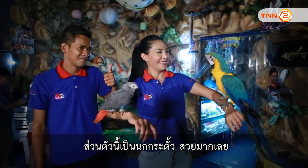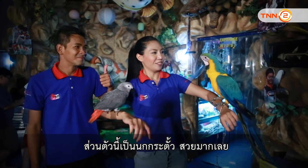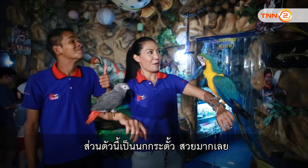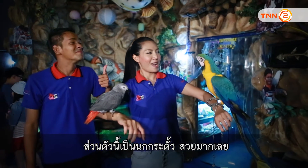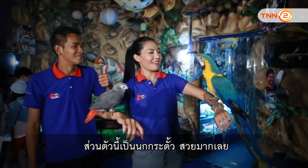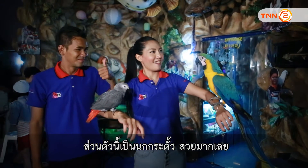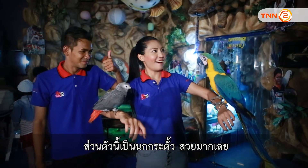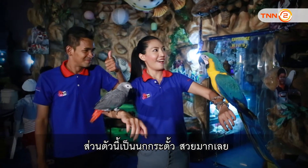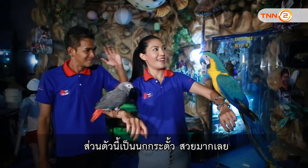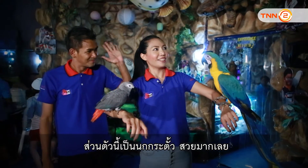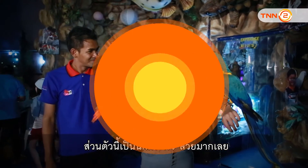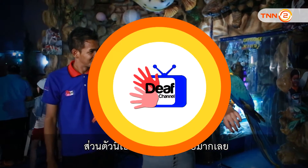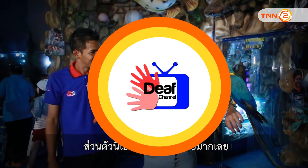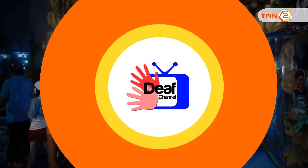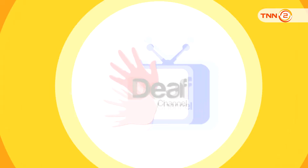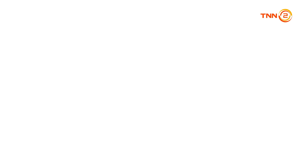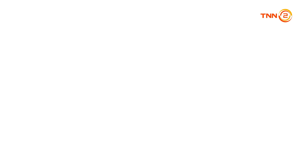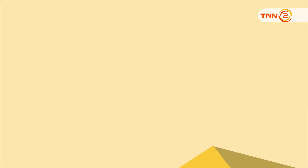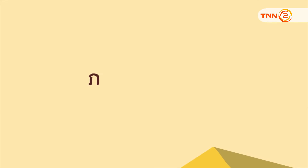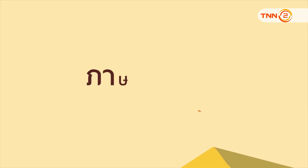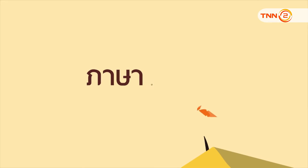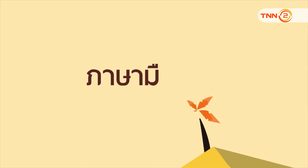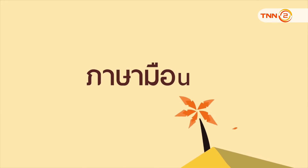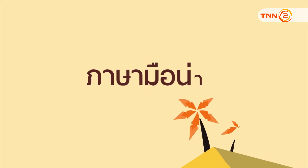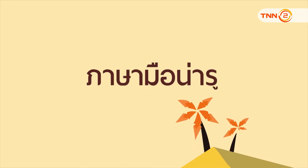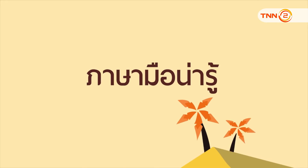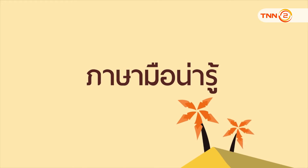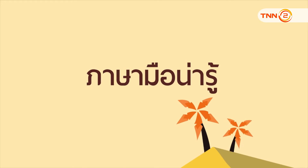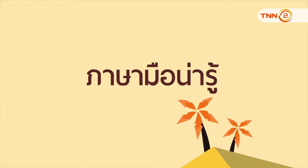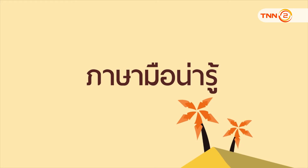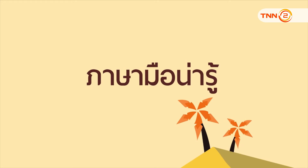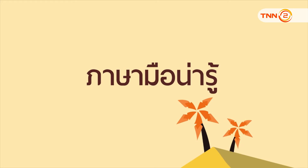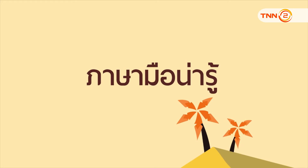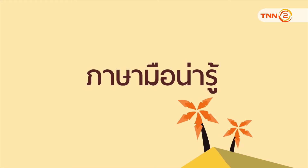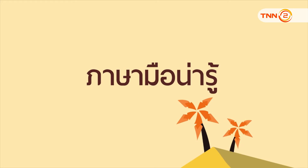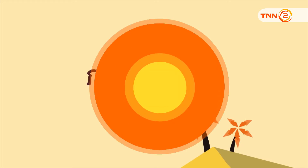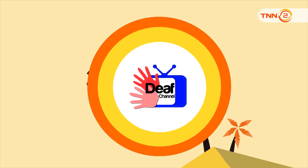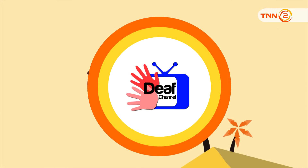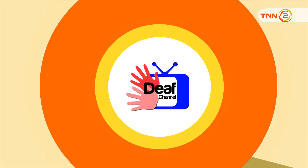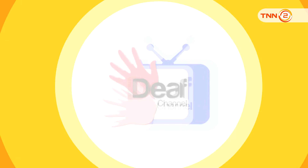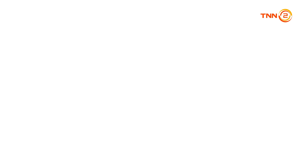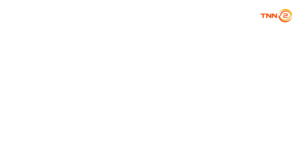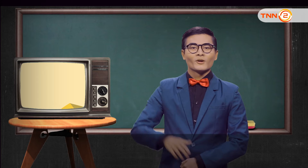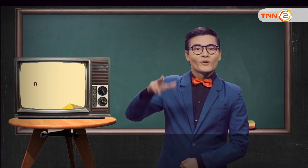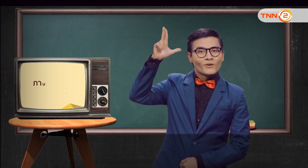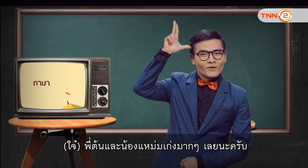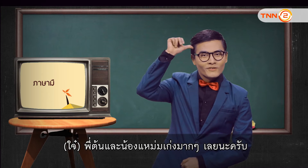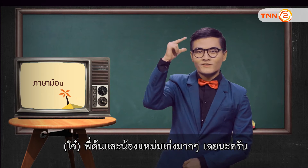สวยมากเลย ช่วงภาษามือน่ารู้พี่ต้